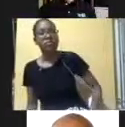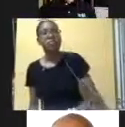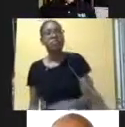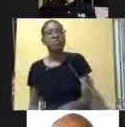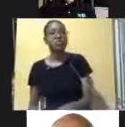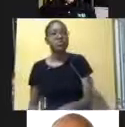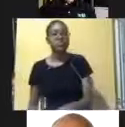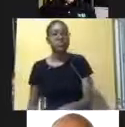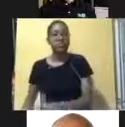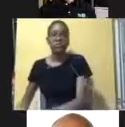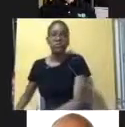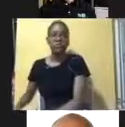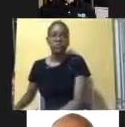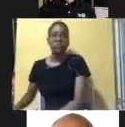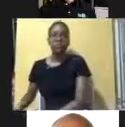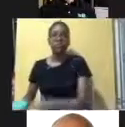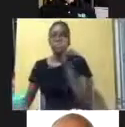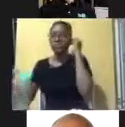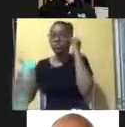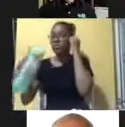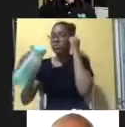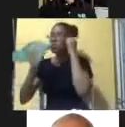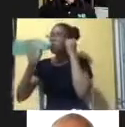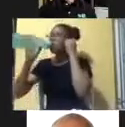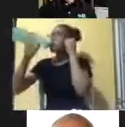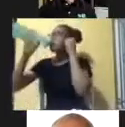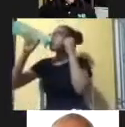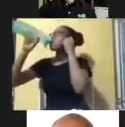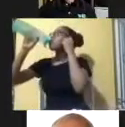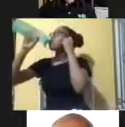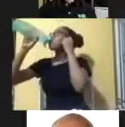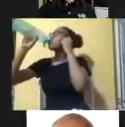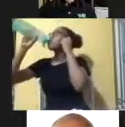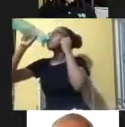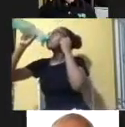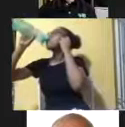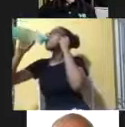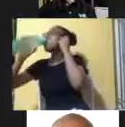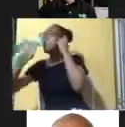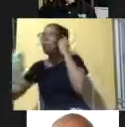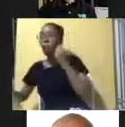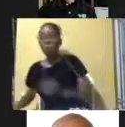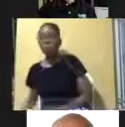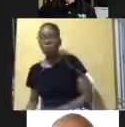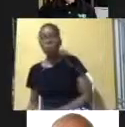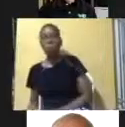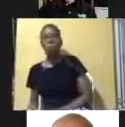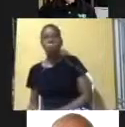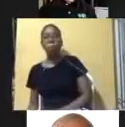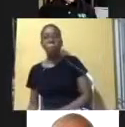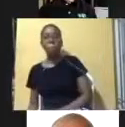cultura, cómo somos. Entonces, bueno, no he sentido esta confianza con ninguno para poder compartir mis problemas